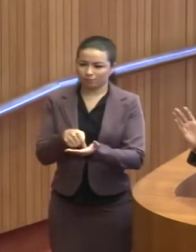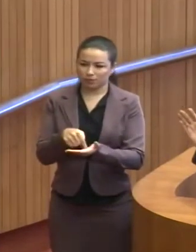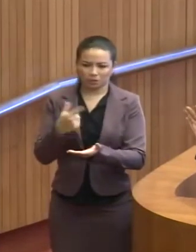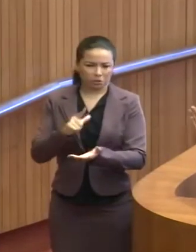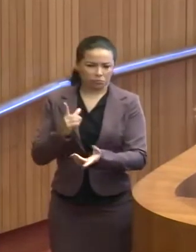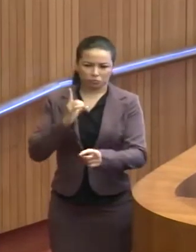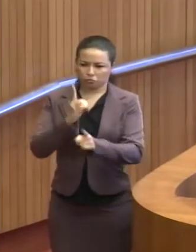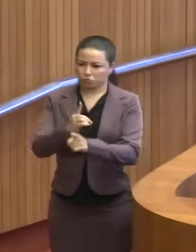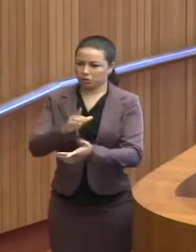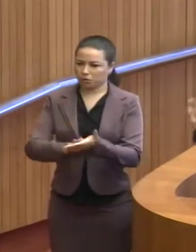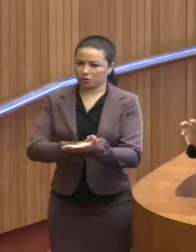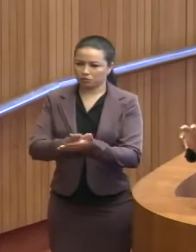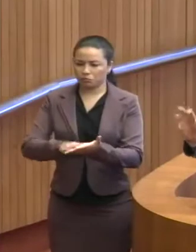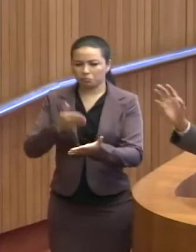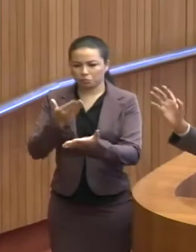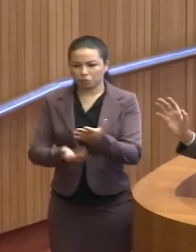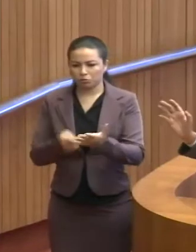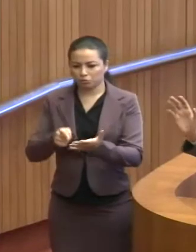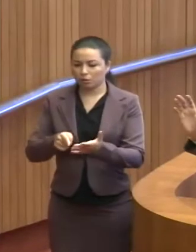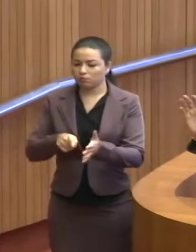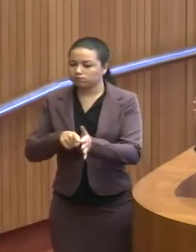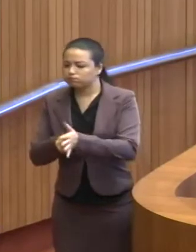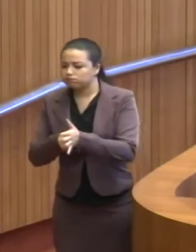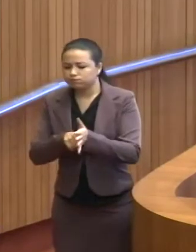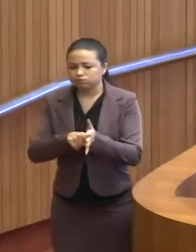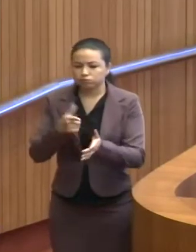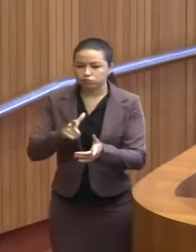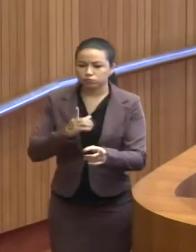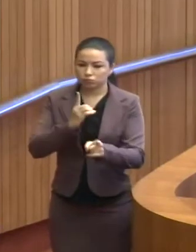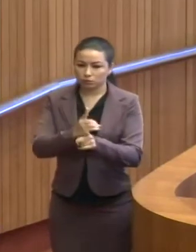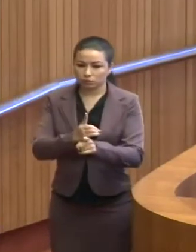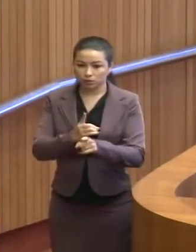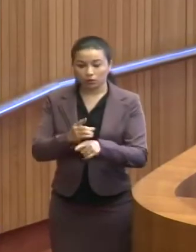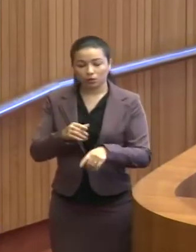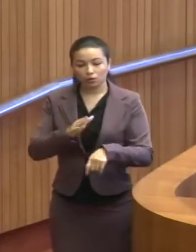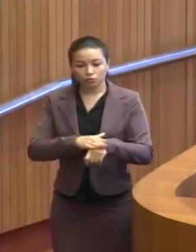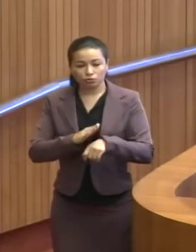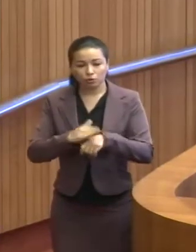tinham encontrado. O auditor foi lá e não encontrou, então pediu